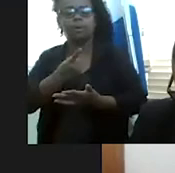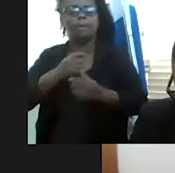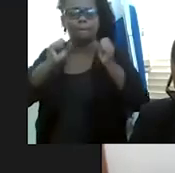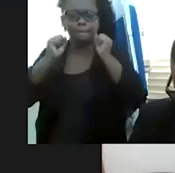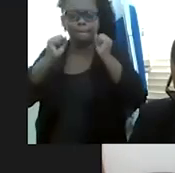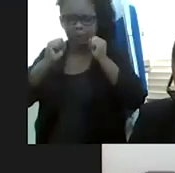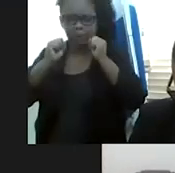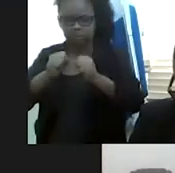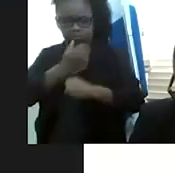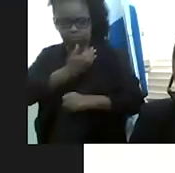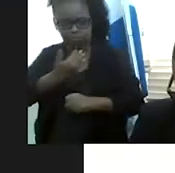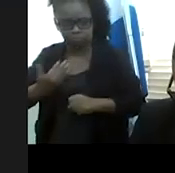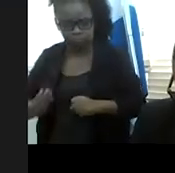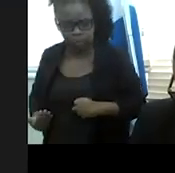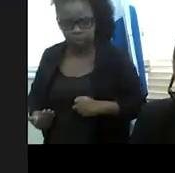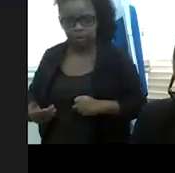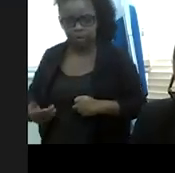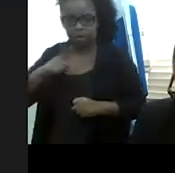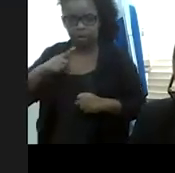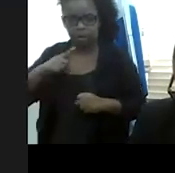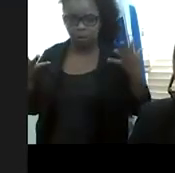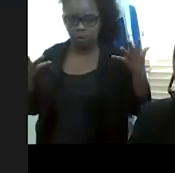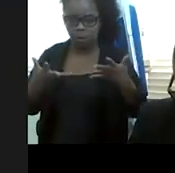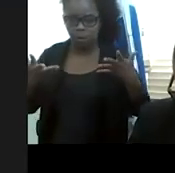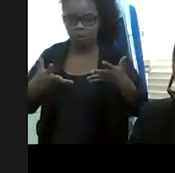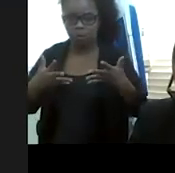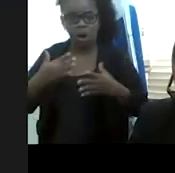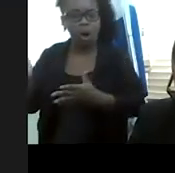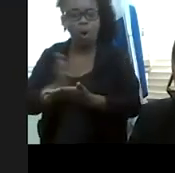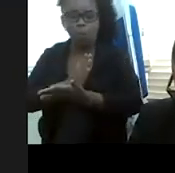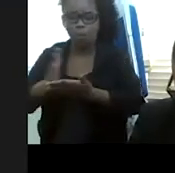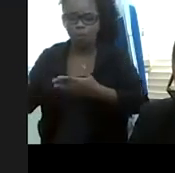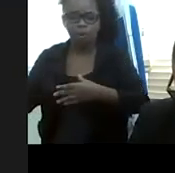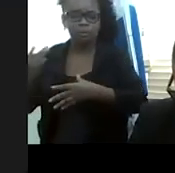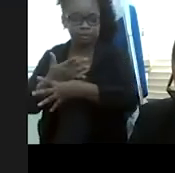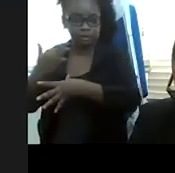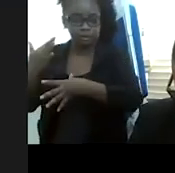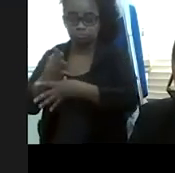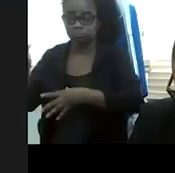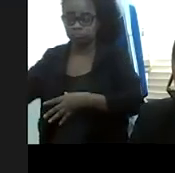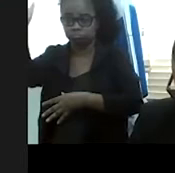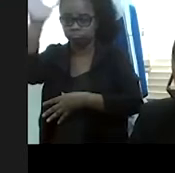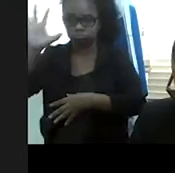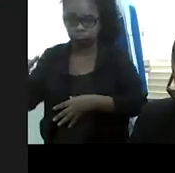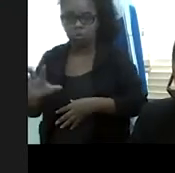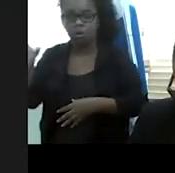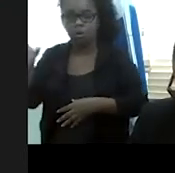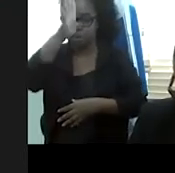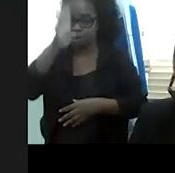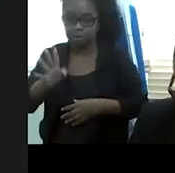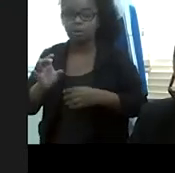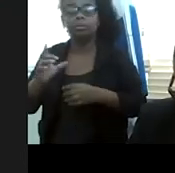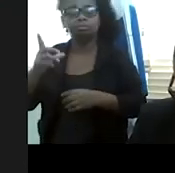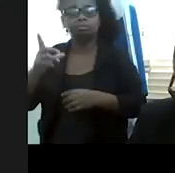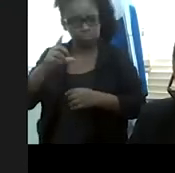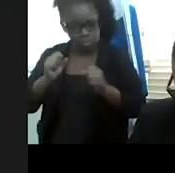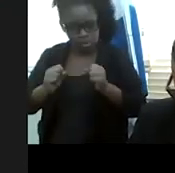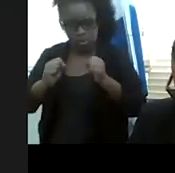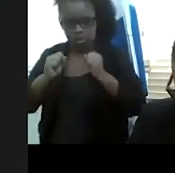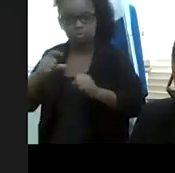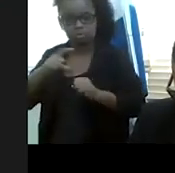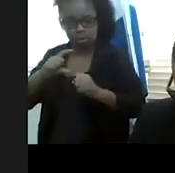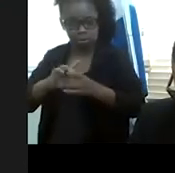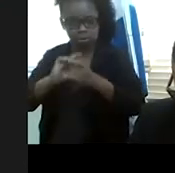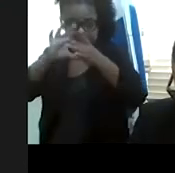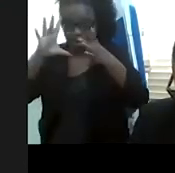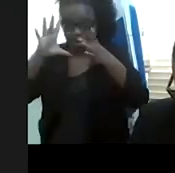público. Temos hoje algumas cidades no Brasil que já dispõem desse transporte, né,